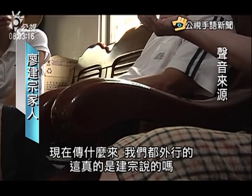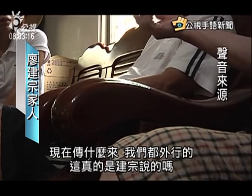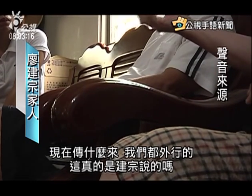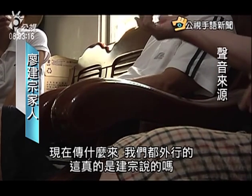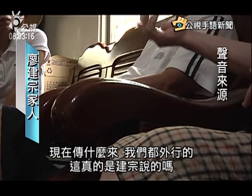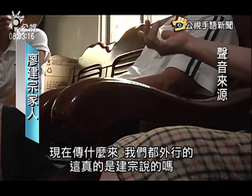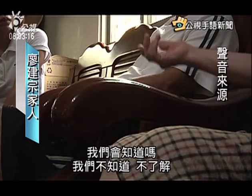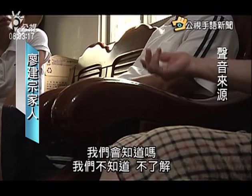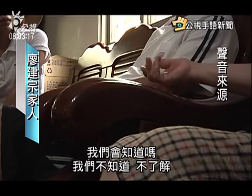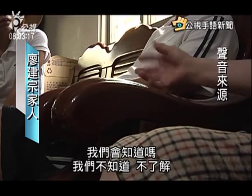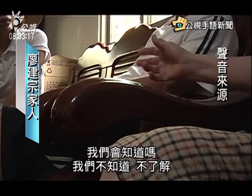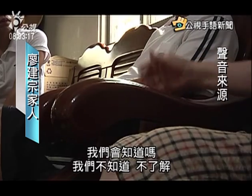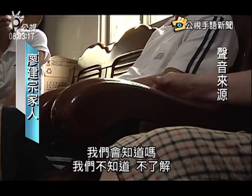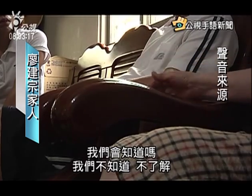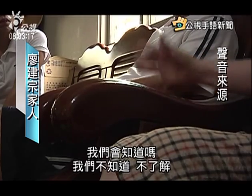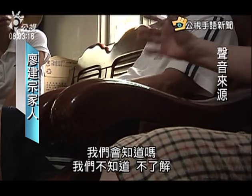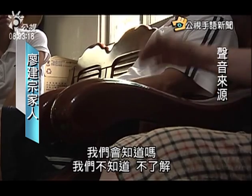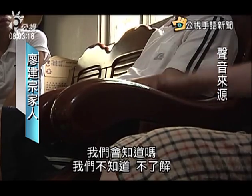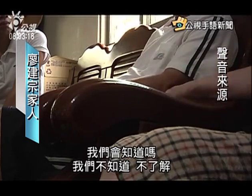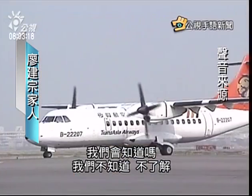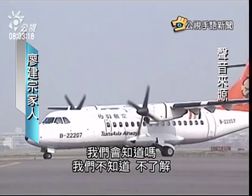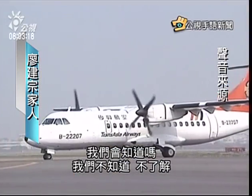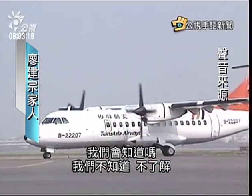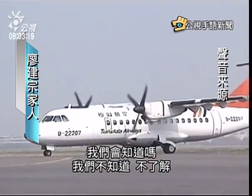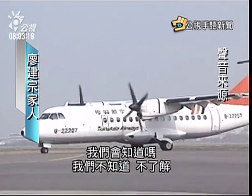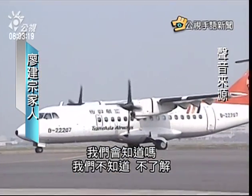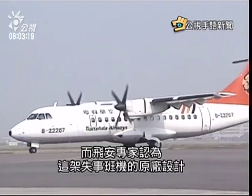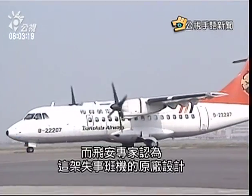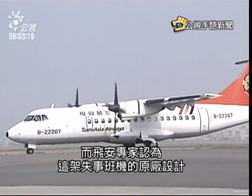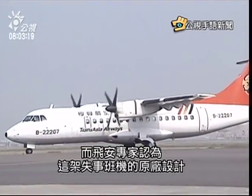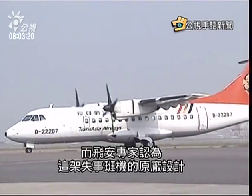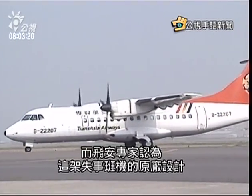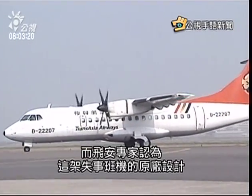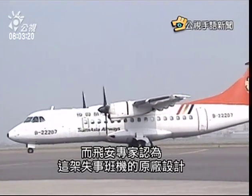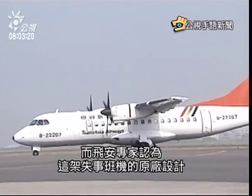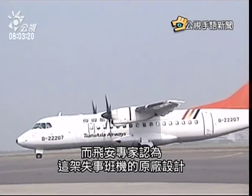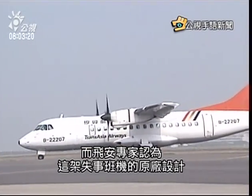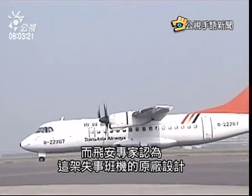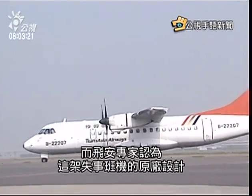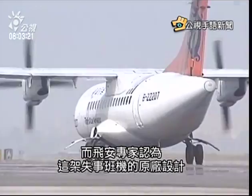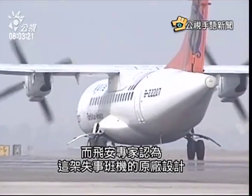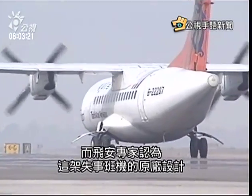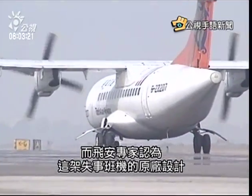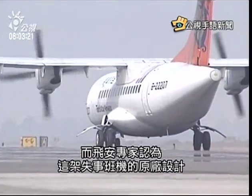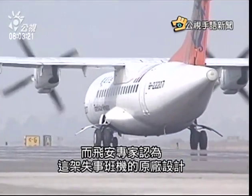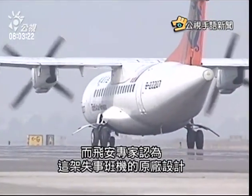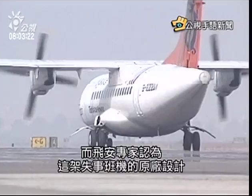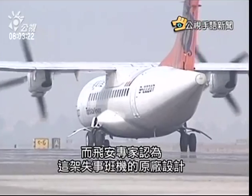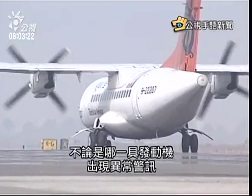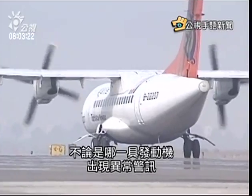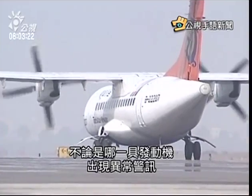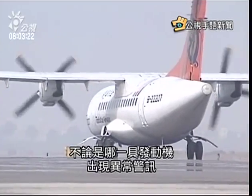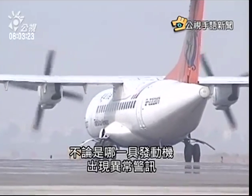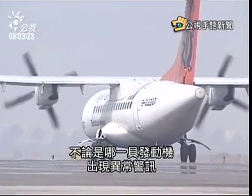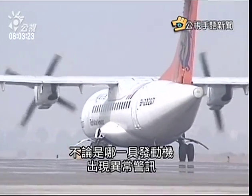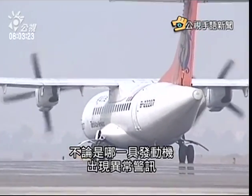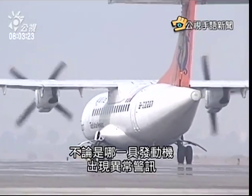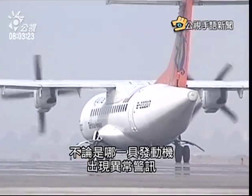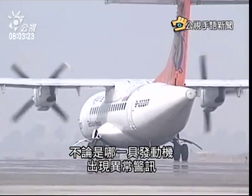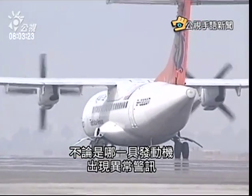我们这么知道，我们不知道，没了解。 而飞安专家认为，这架失事班机的原厂设计，不论是哪一具发动机出现异常警